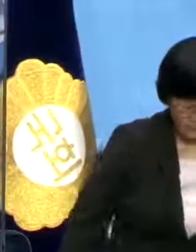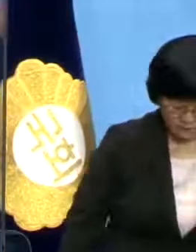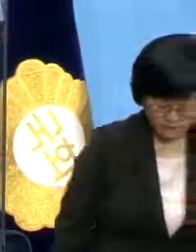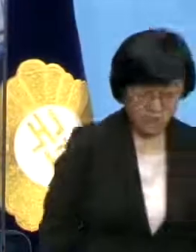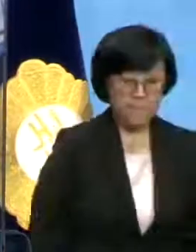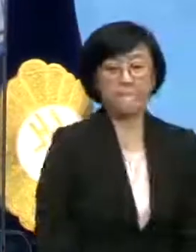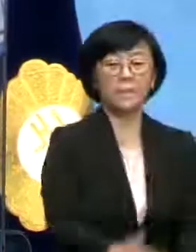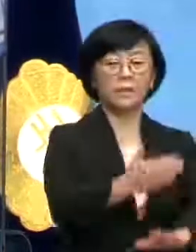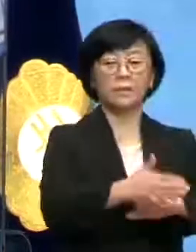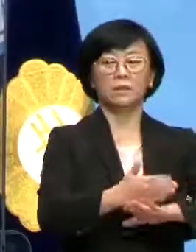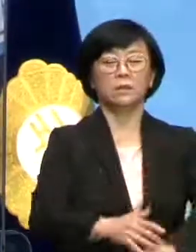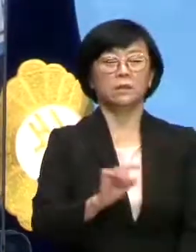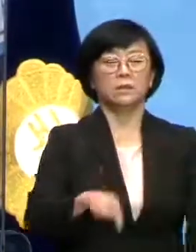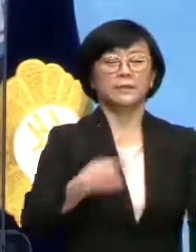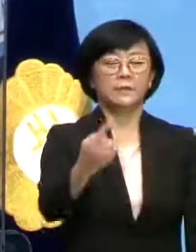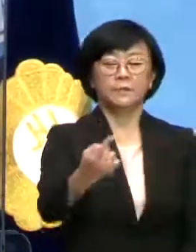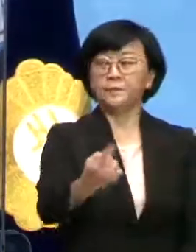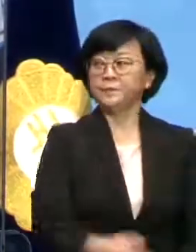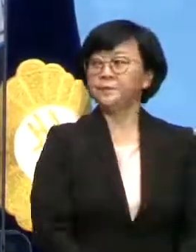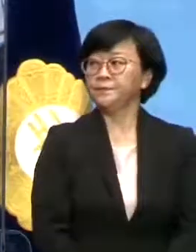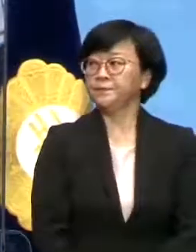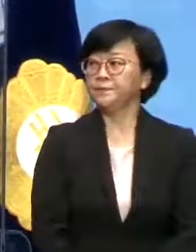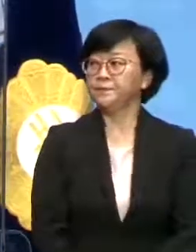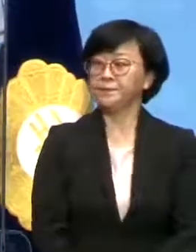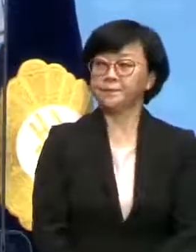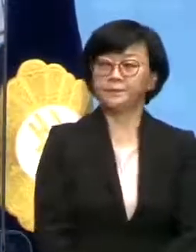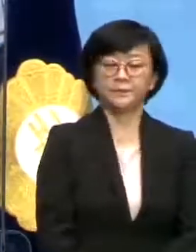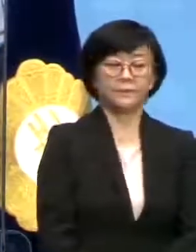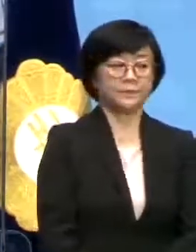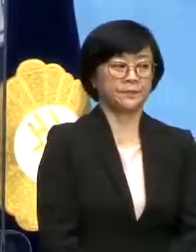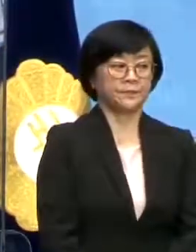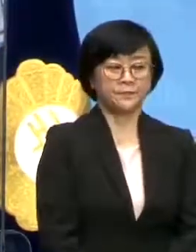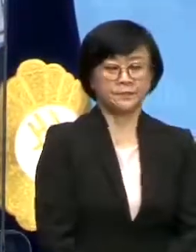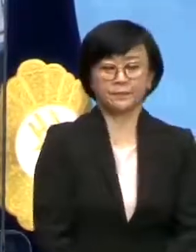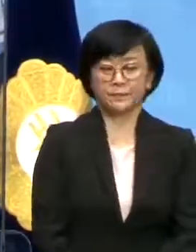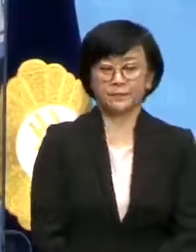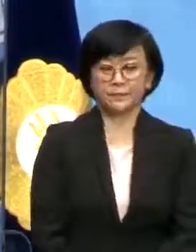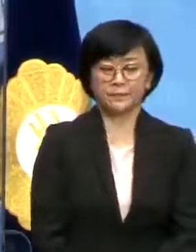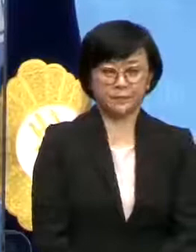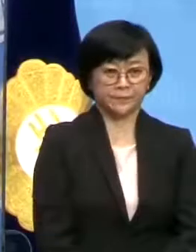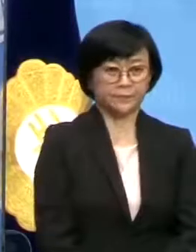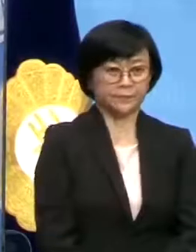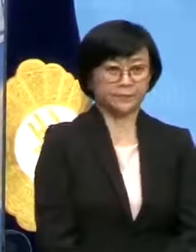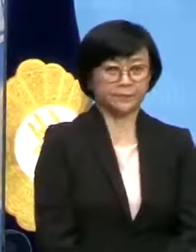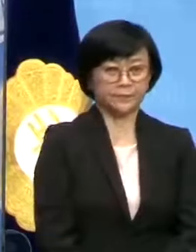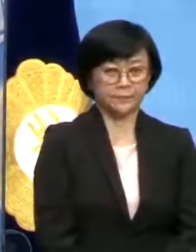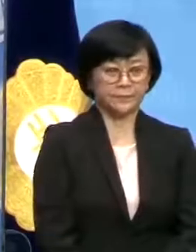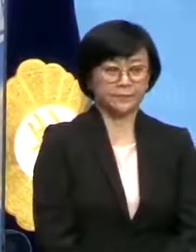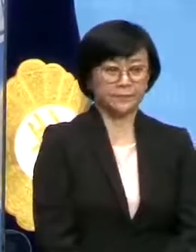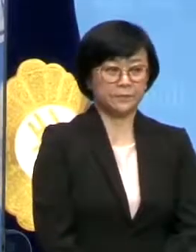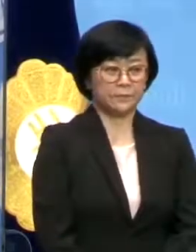네 감사합니다 다음은 지금 예 아 으